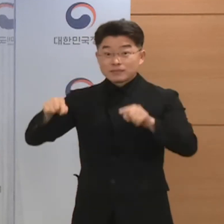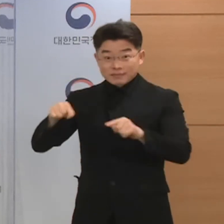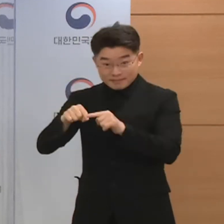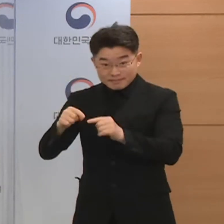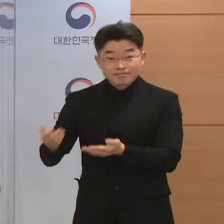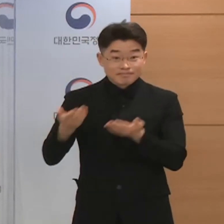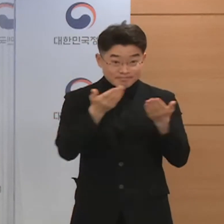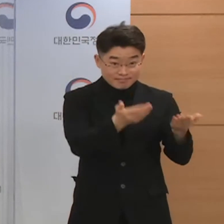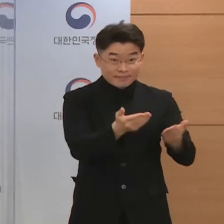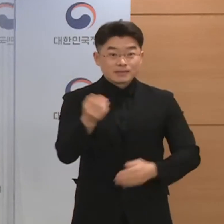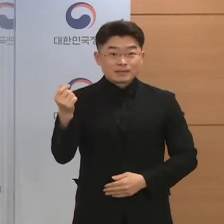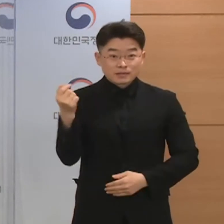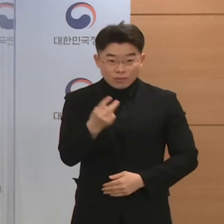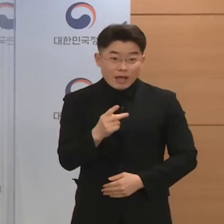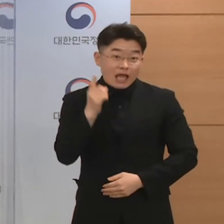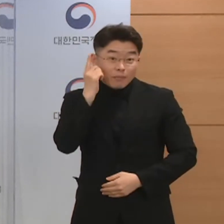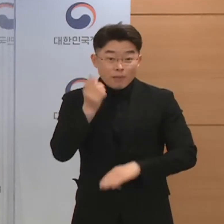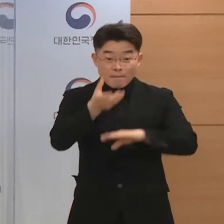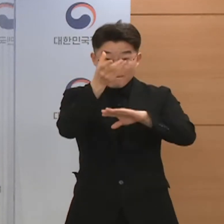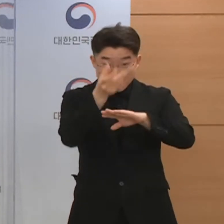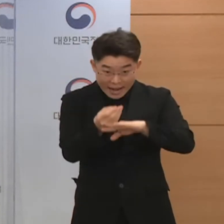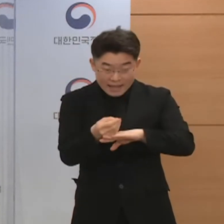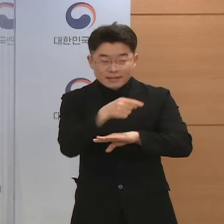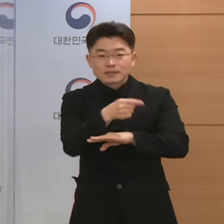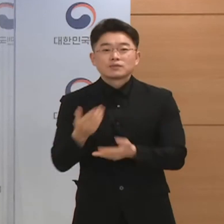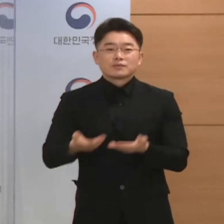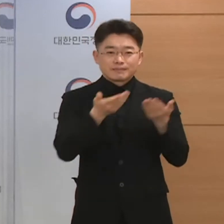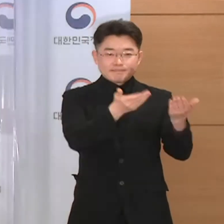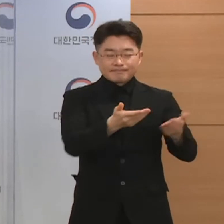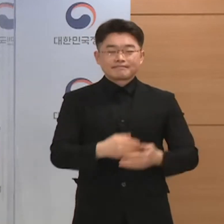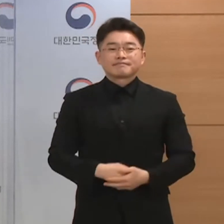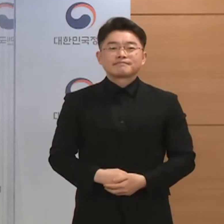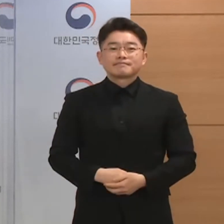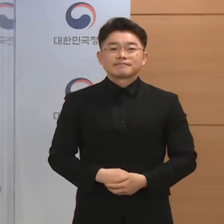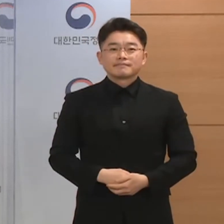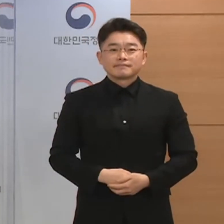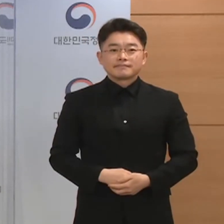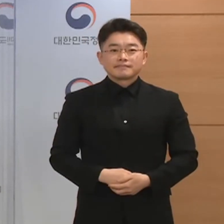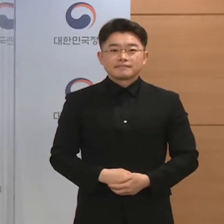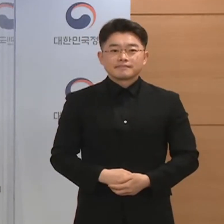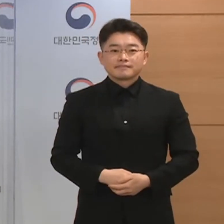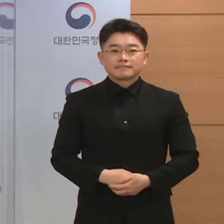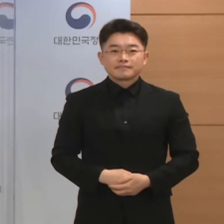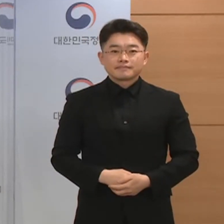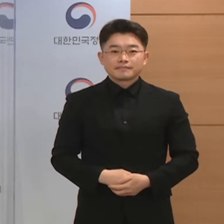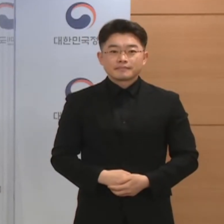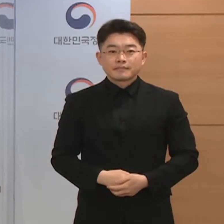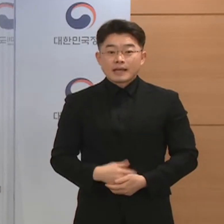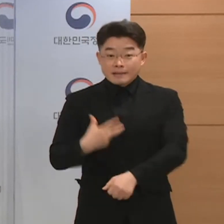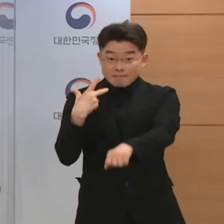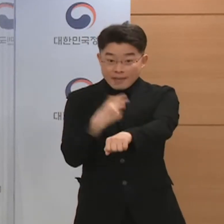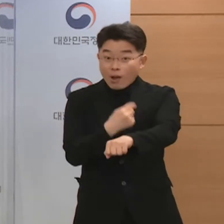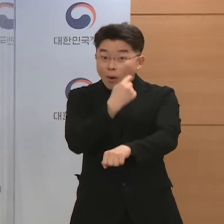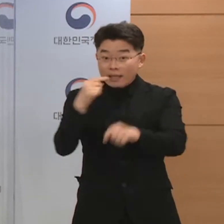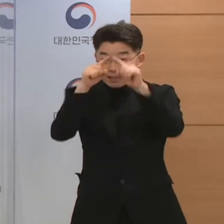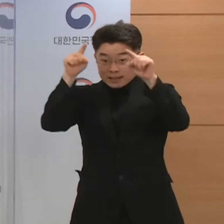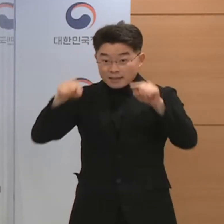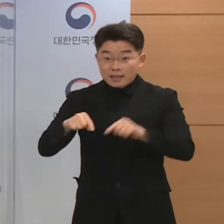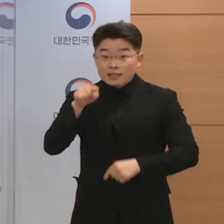예방접종 증명서나 모바일 앱을 통한 전자증명서를 활용합니다. 예방접종 증명서는